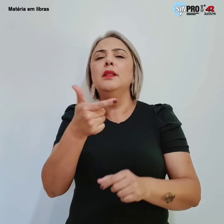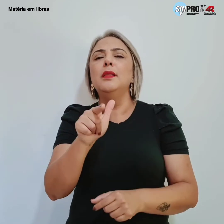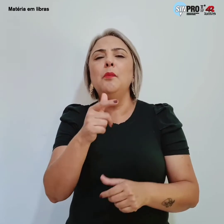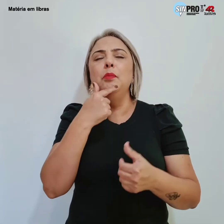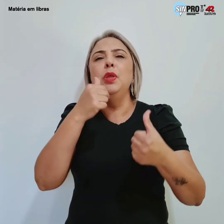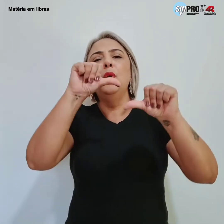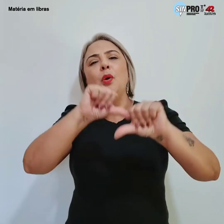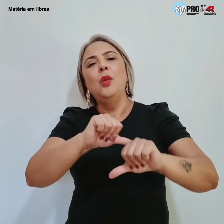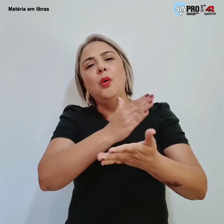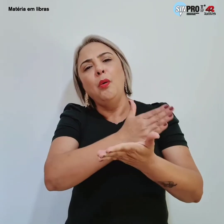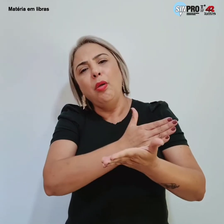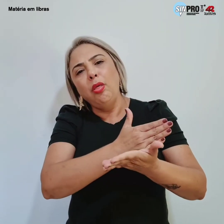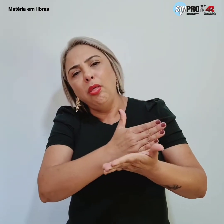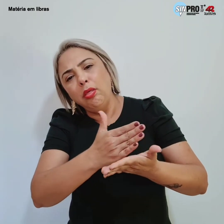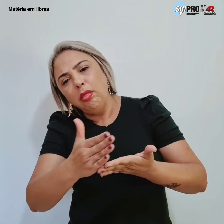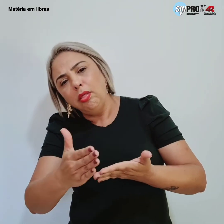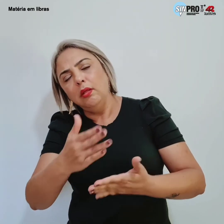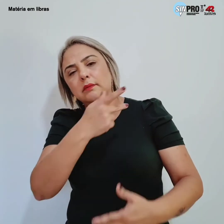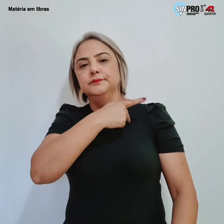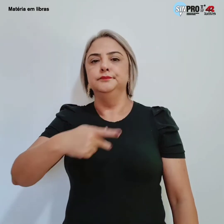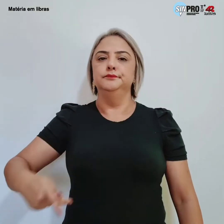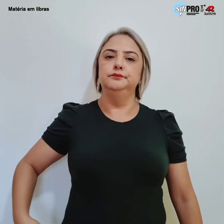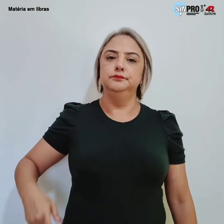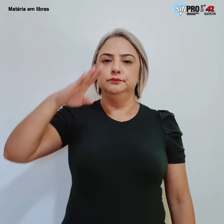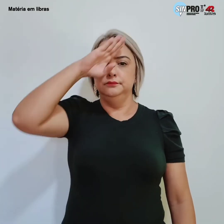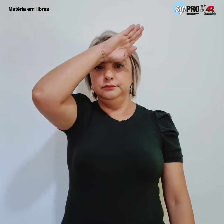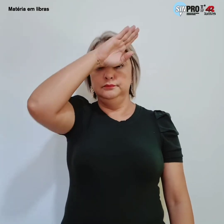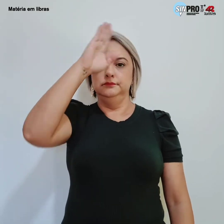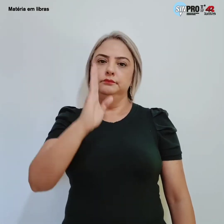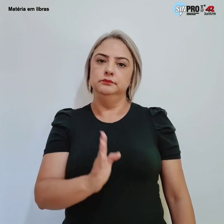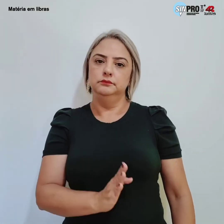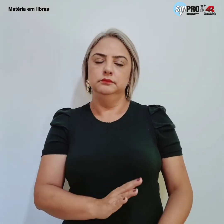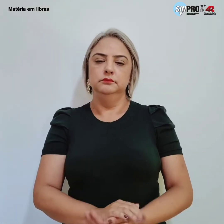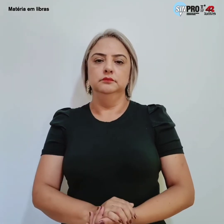que não piorou desde que Bolsonaro se tornou presidente do Brasil.